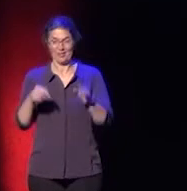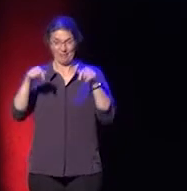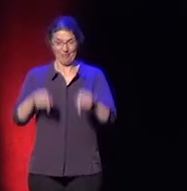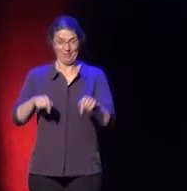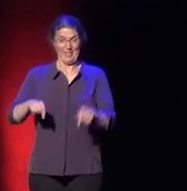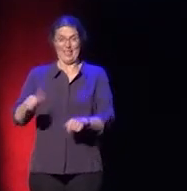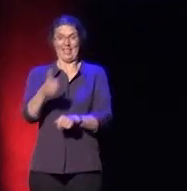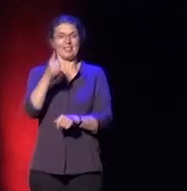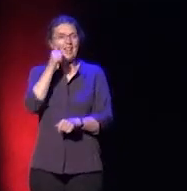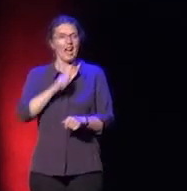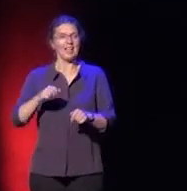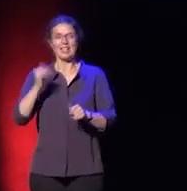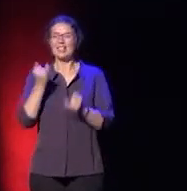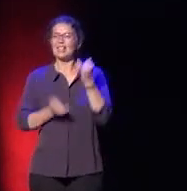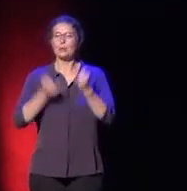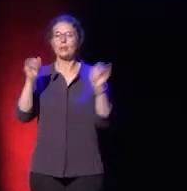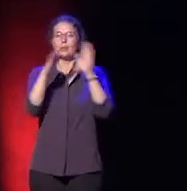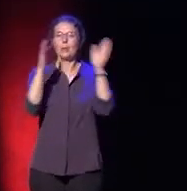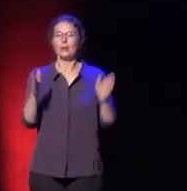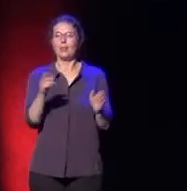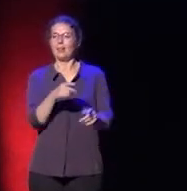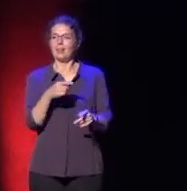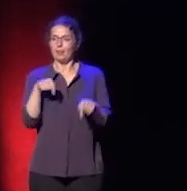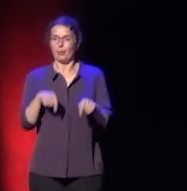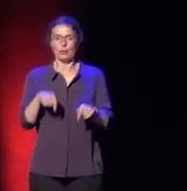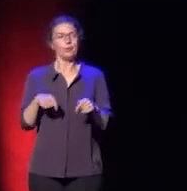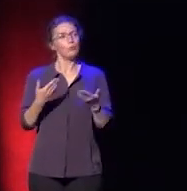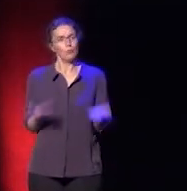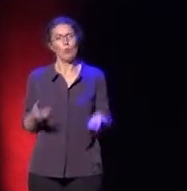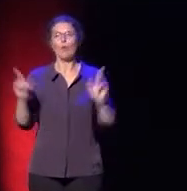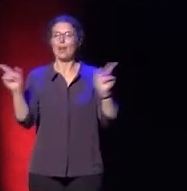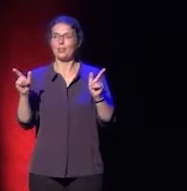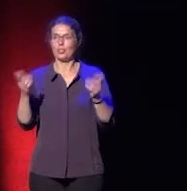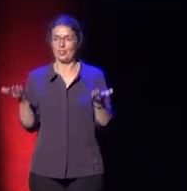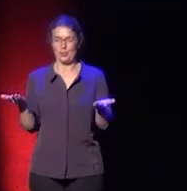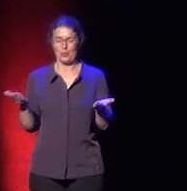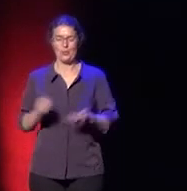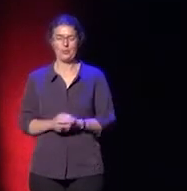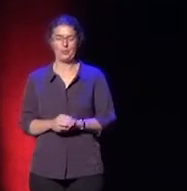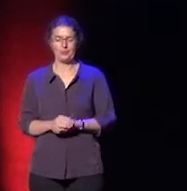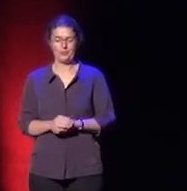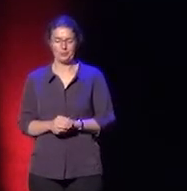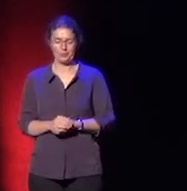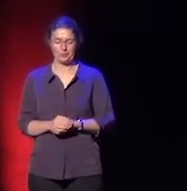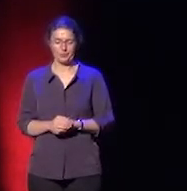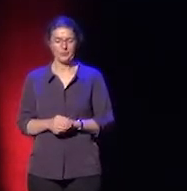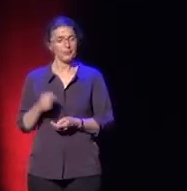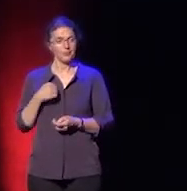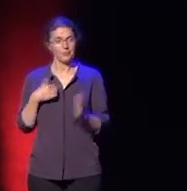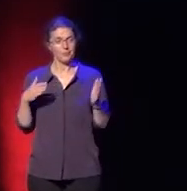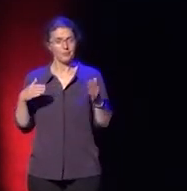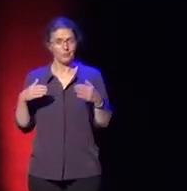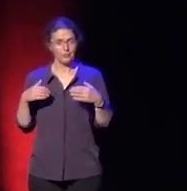erste alte Industriegebäude, in dem solche Veranstaltungen wie hier heute stattfinden. Ich freue